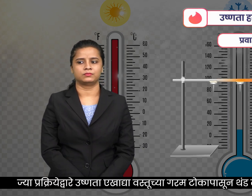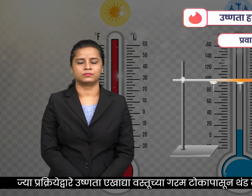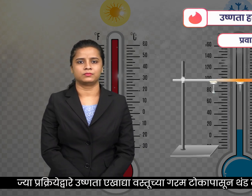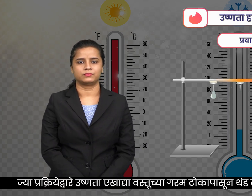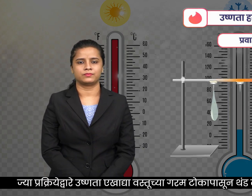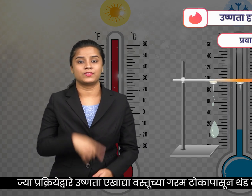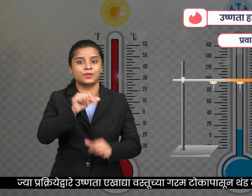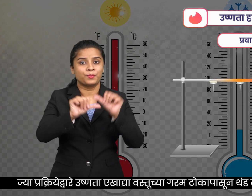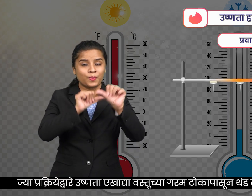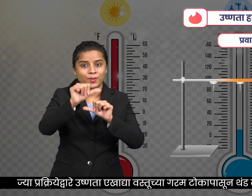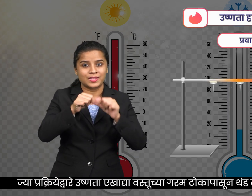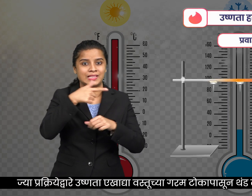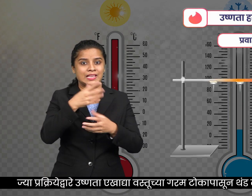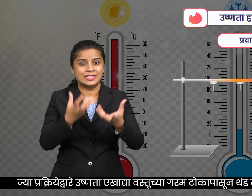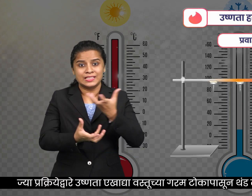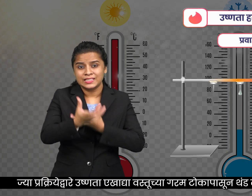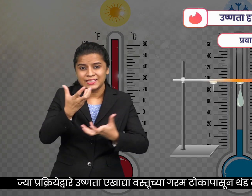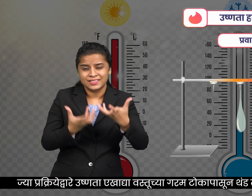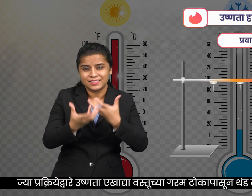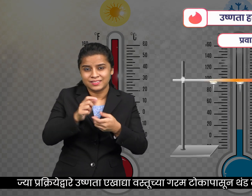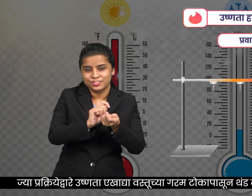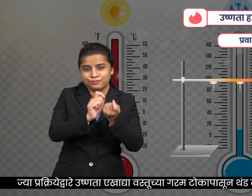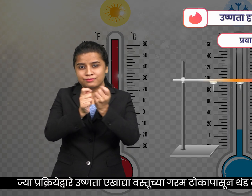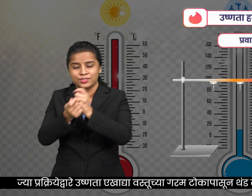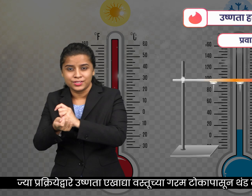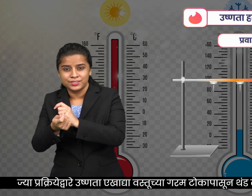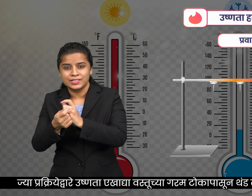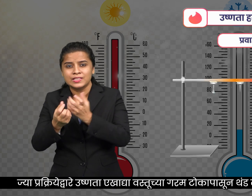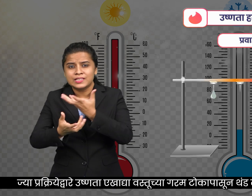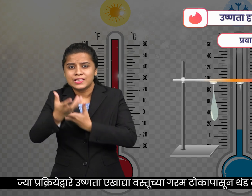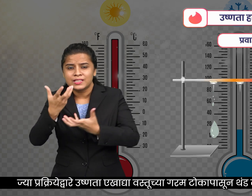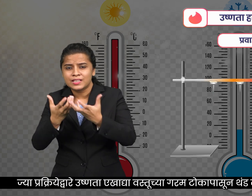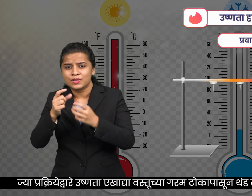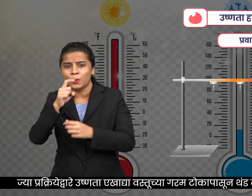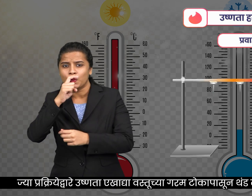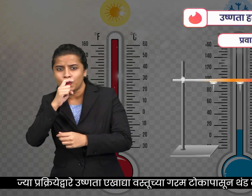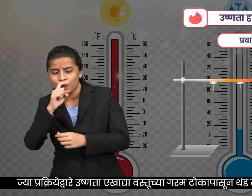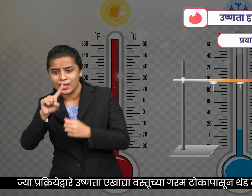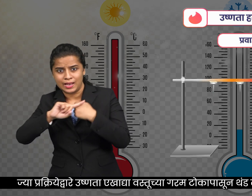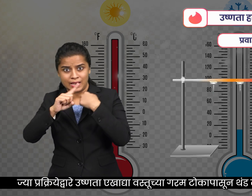ज्या प्रक्रियेद्वारे उष्णता एखाद्या वस्तूच्या गरम टोकांपासून थंड टोकाकडे हस्तांतरित